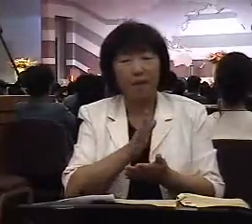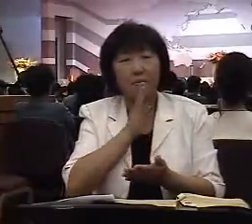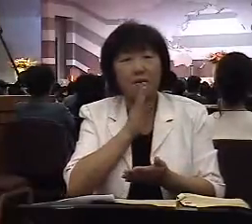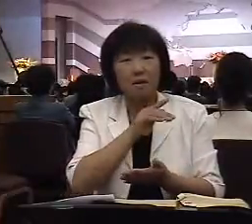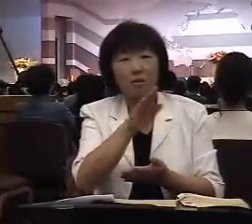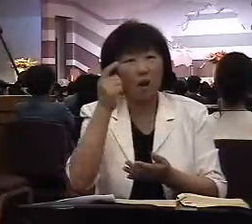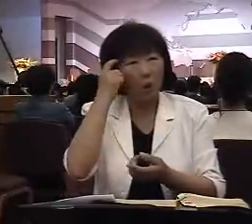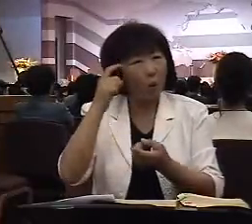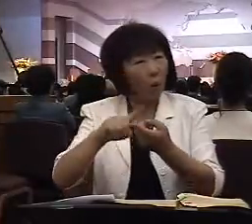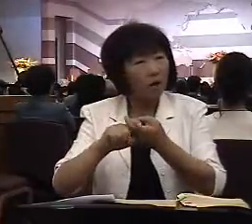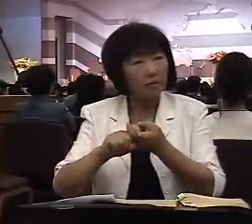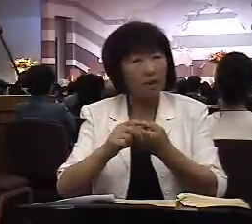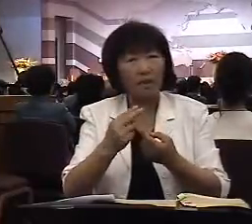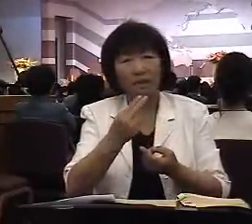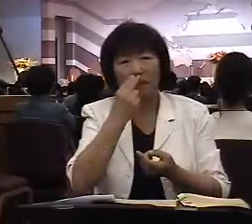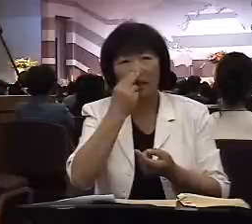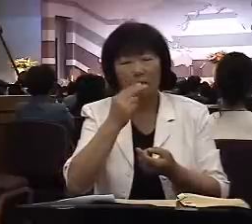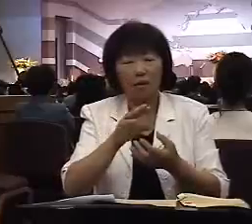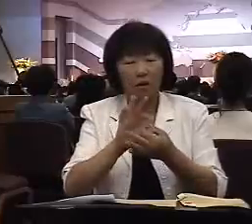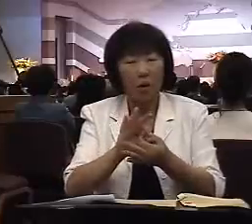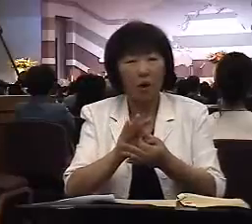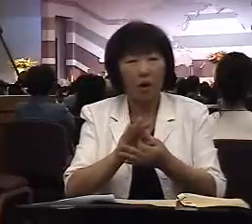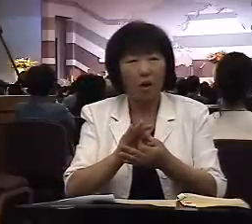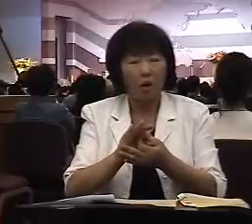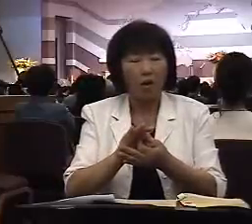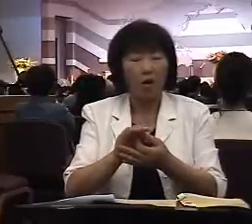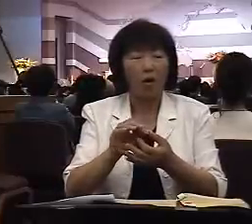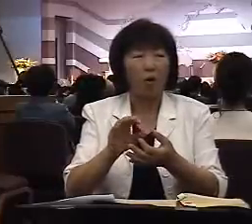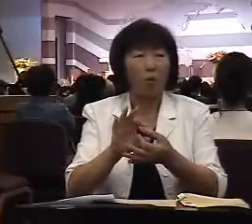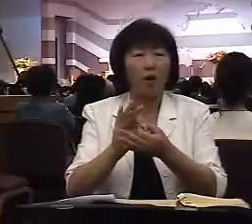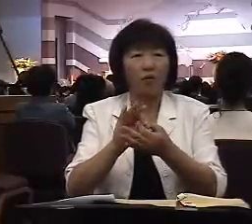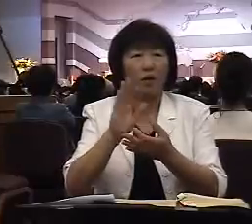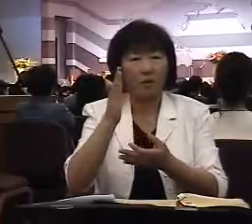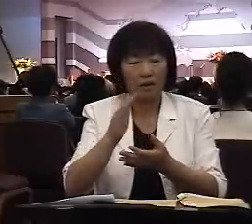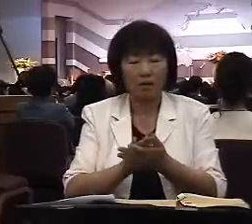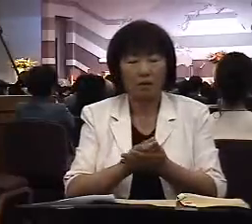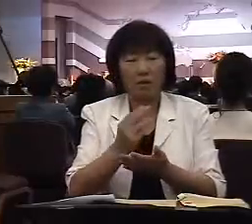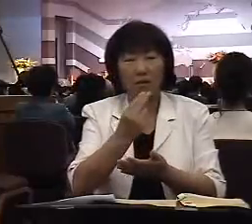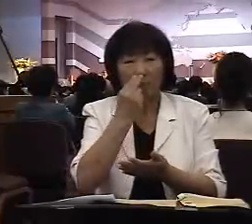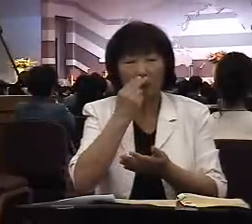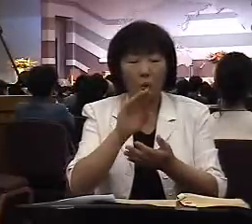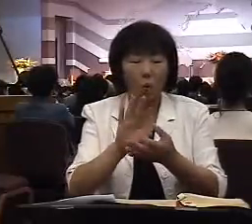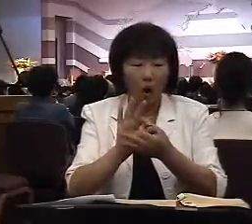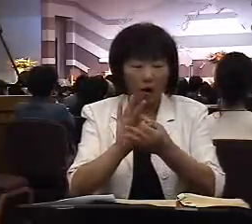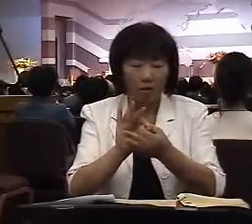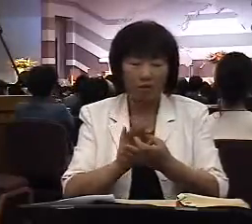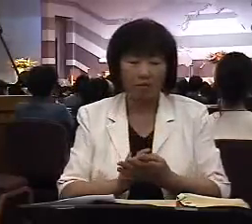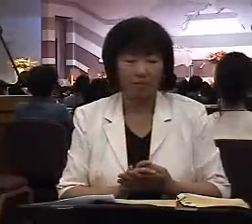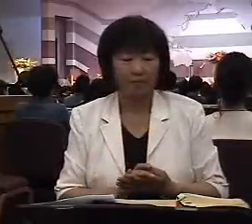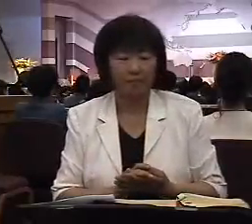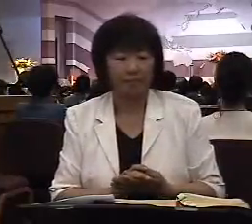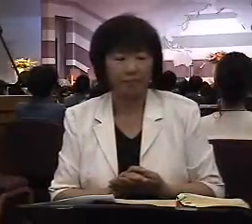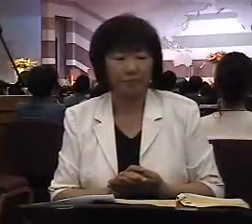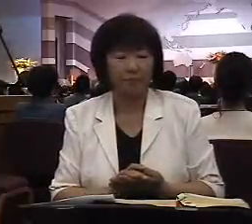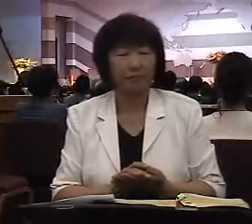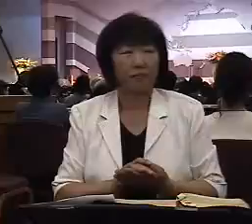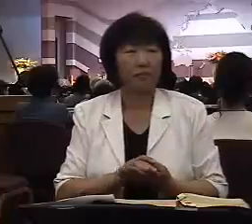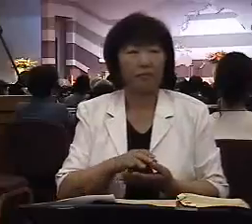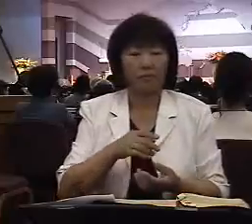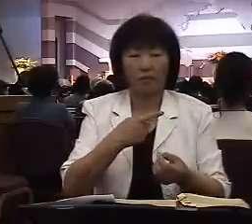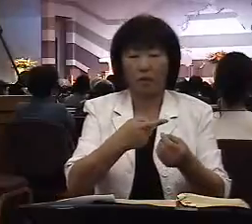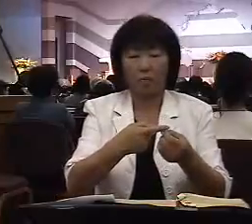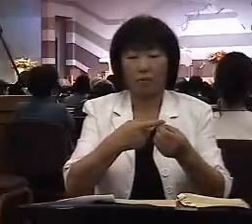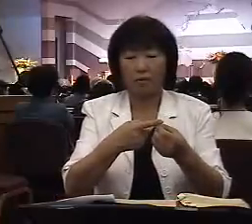우리의 관심사는 생명에 관한 것인 줄로 믿습니다. 생명에 관한 것. 첫